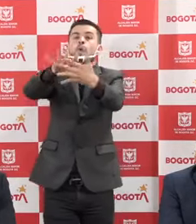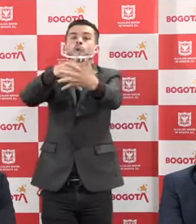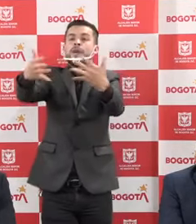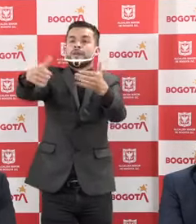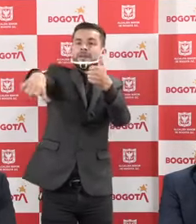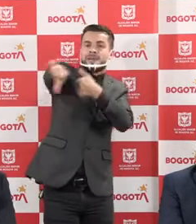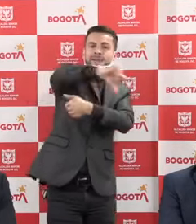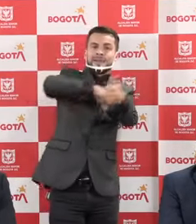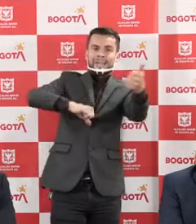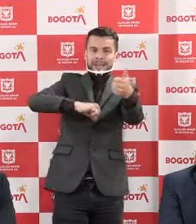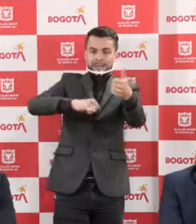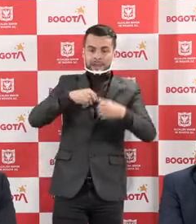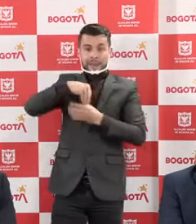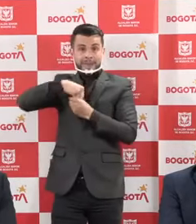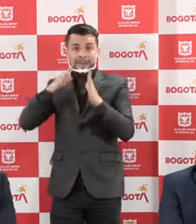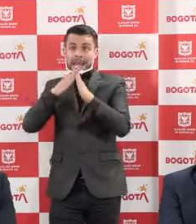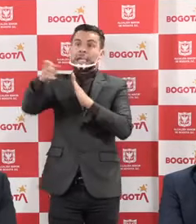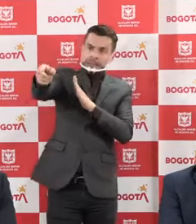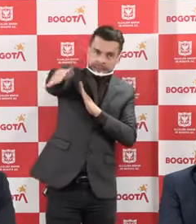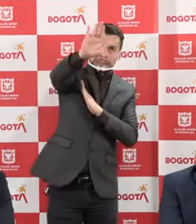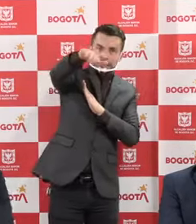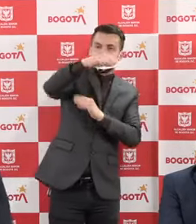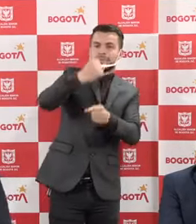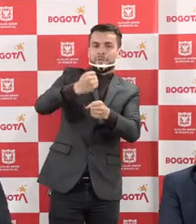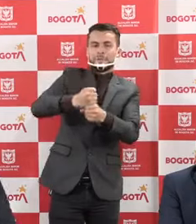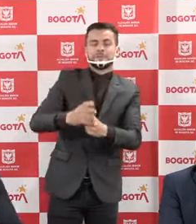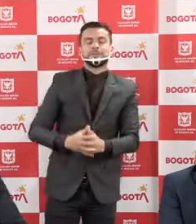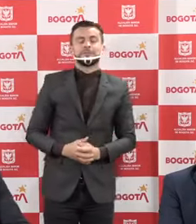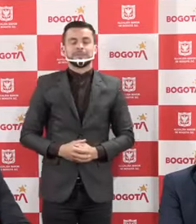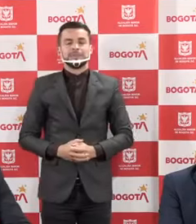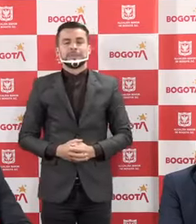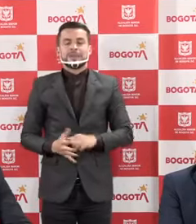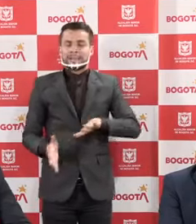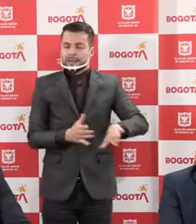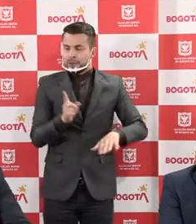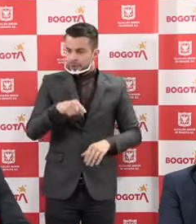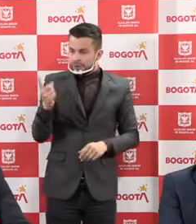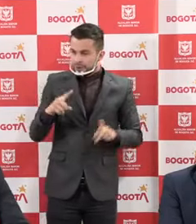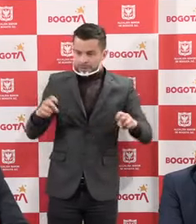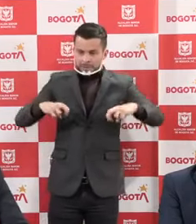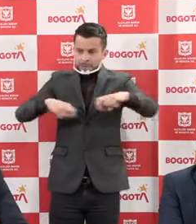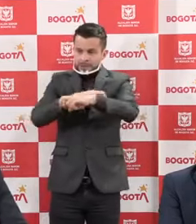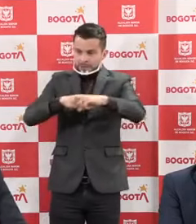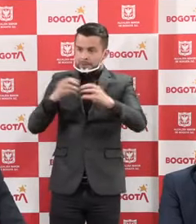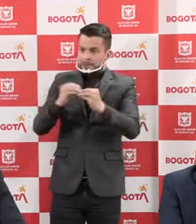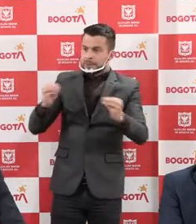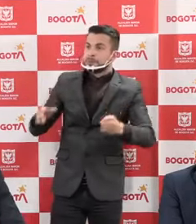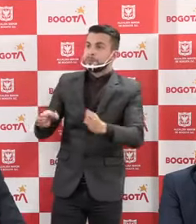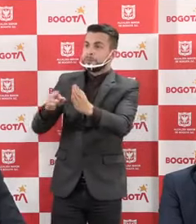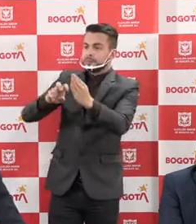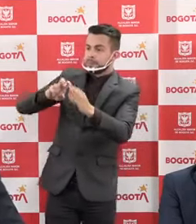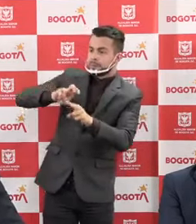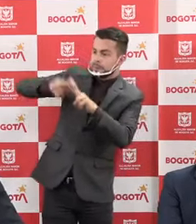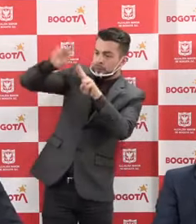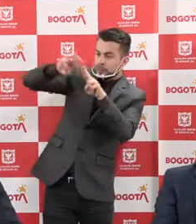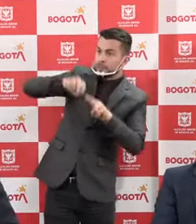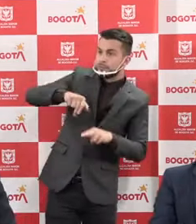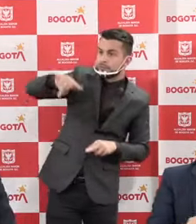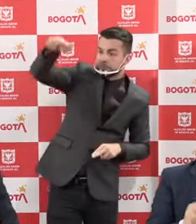con respecto a la apertura de parques y de senderos senderos aplica también el sendero en monserrate